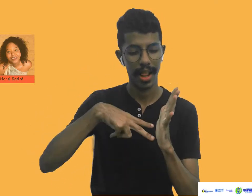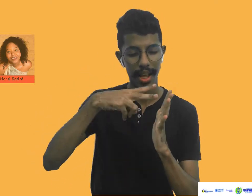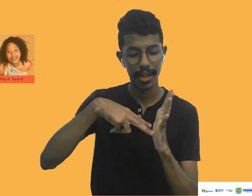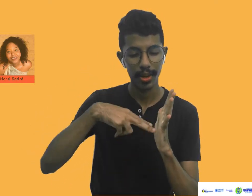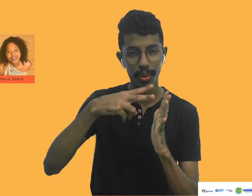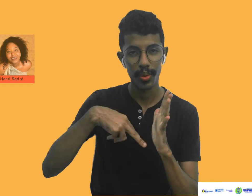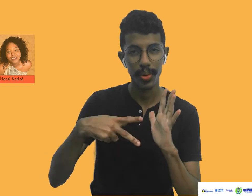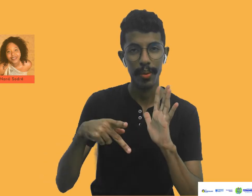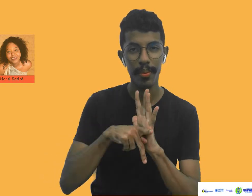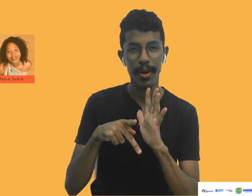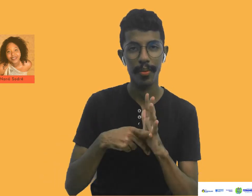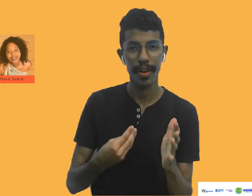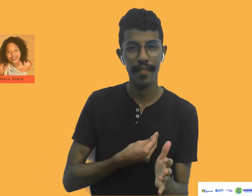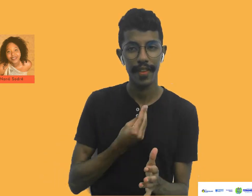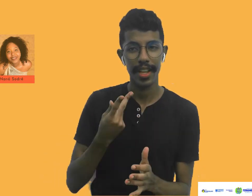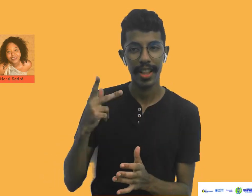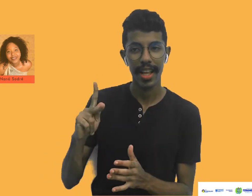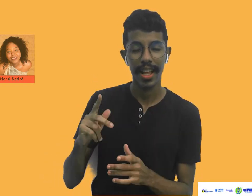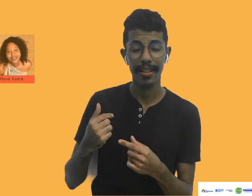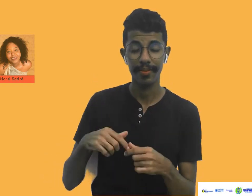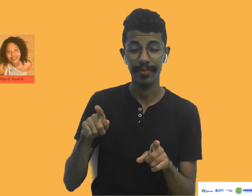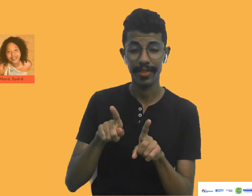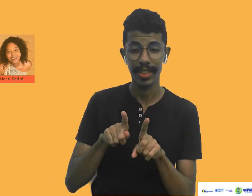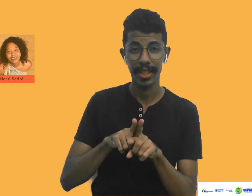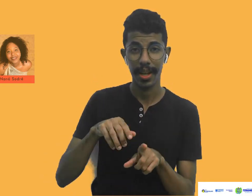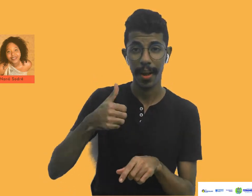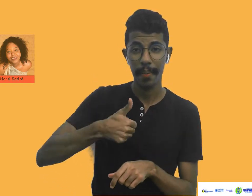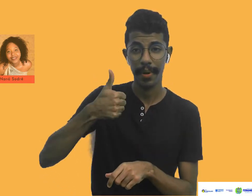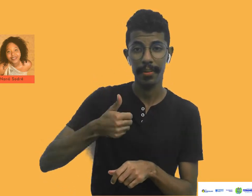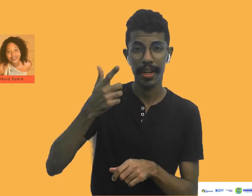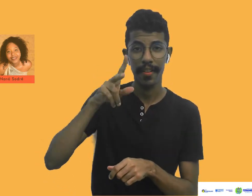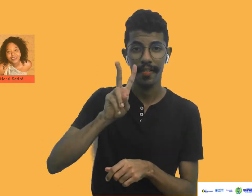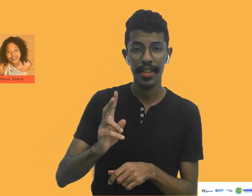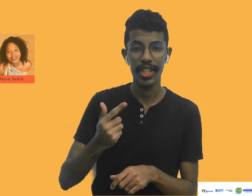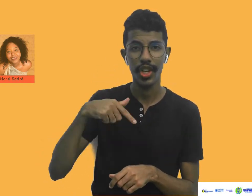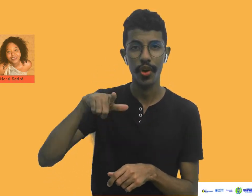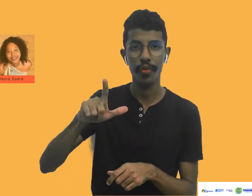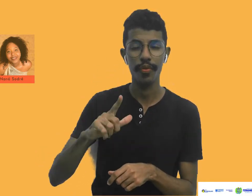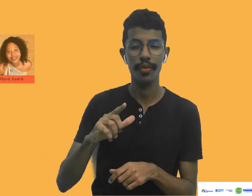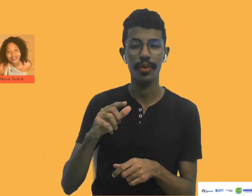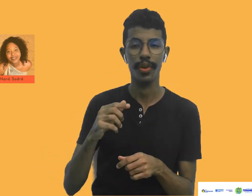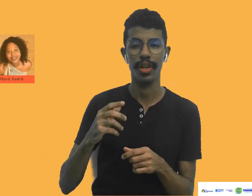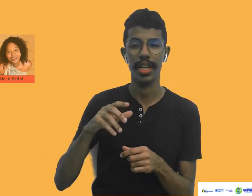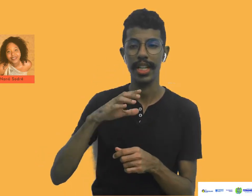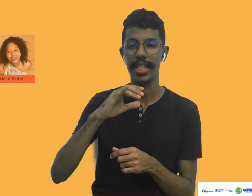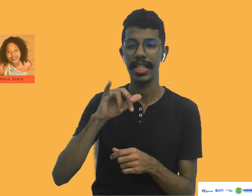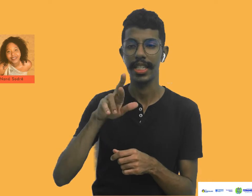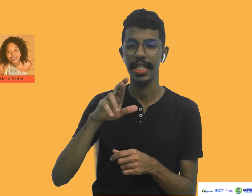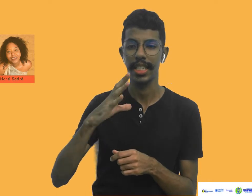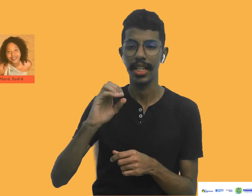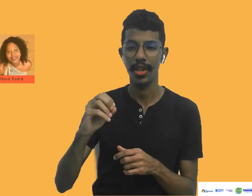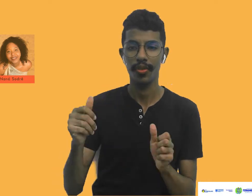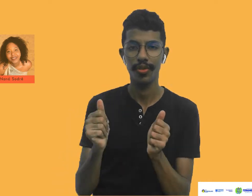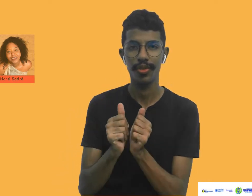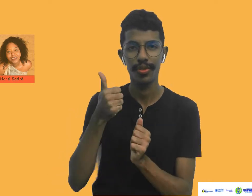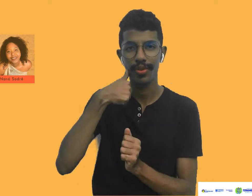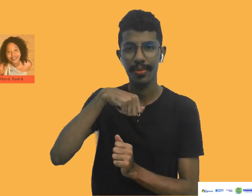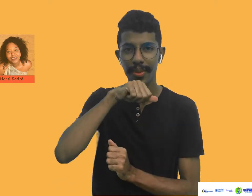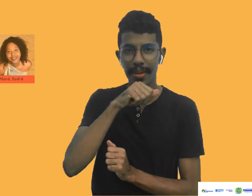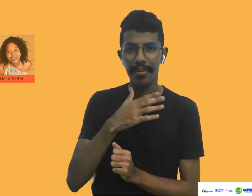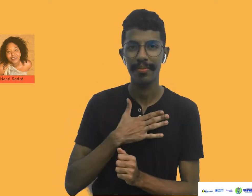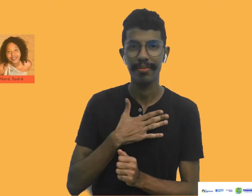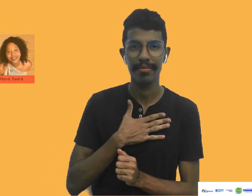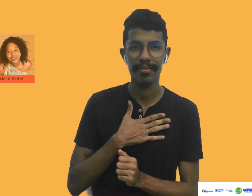teve durante a vida dela inteira. A primeira vez que eu fui ao circo foi minha mãe que, né? Então,